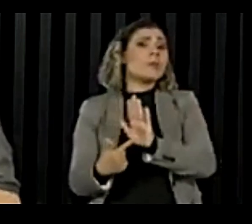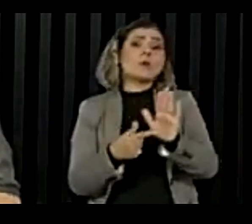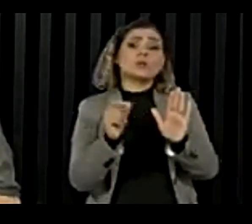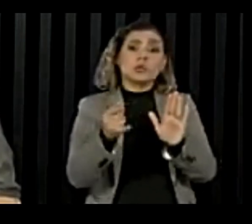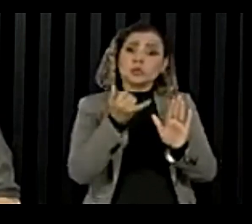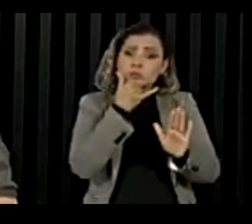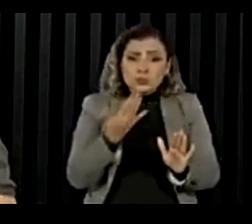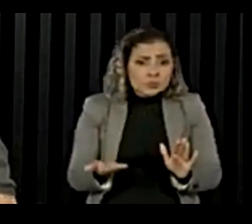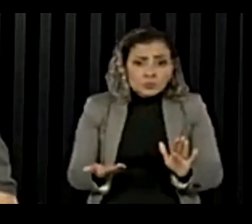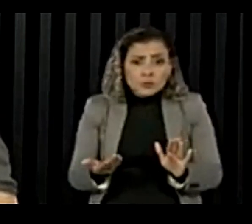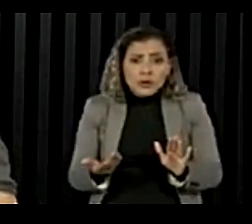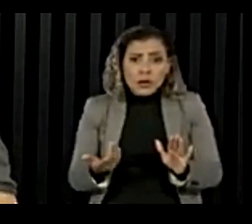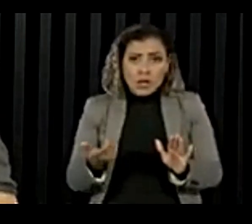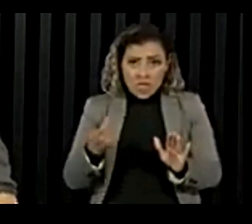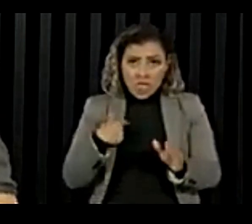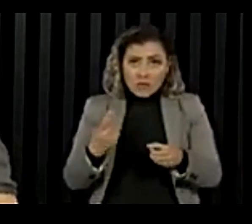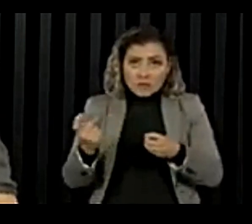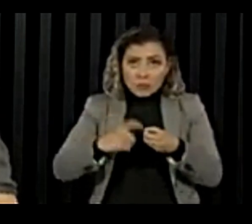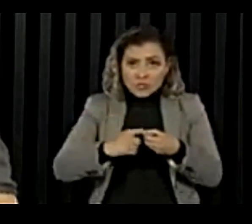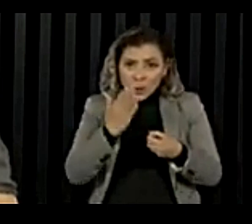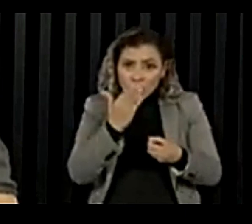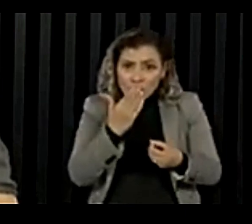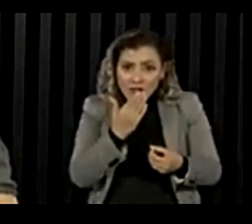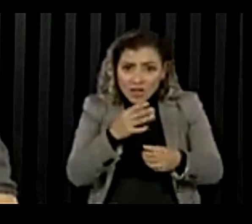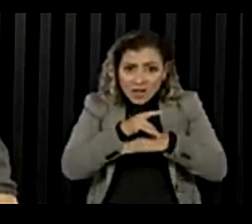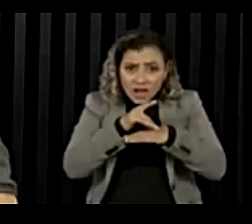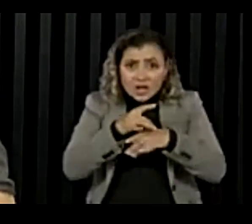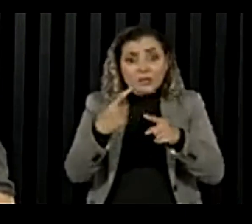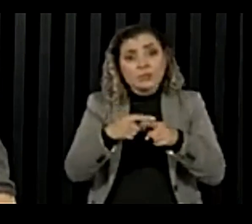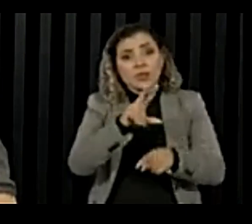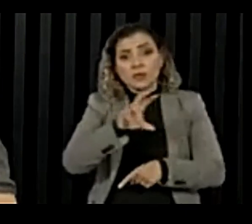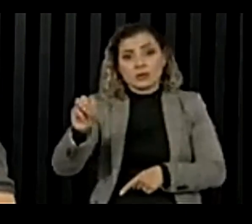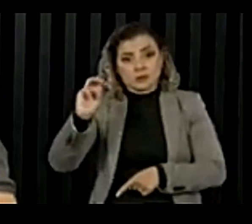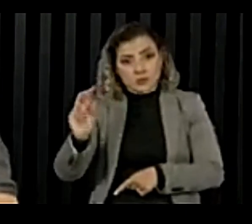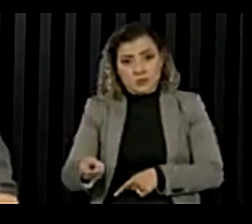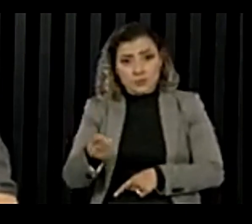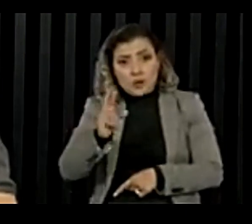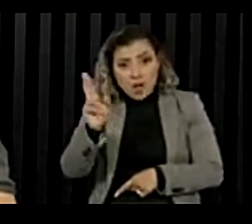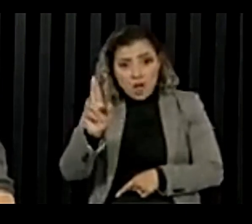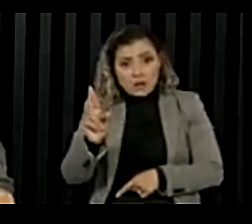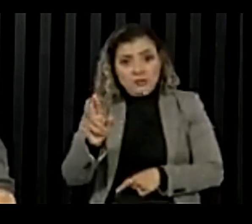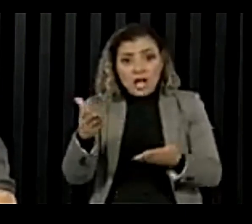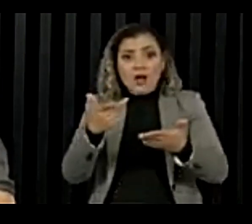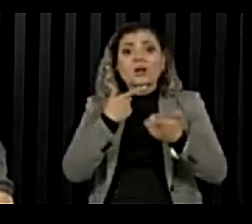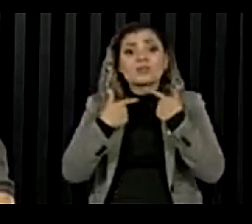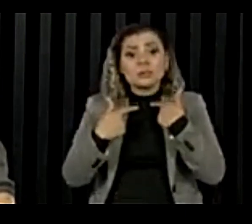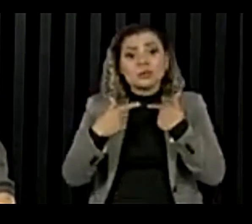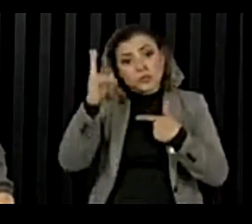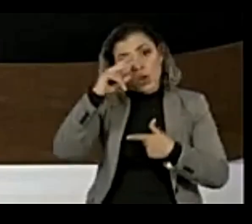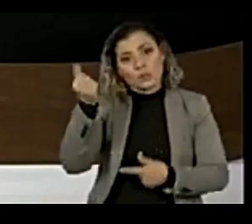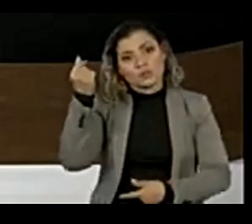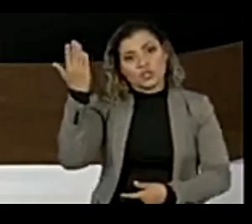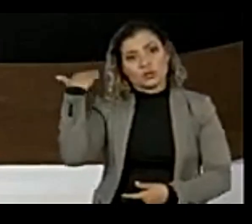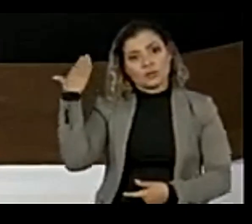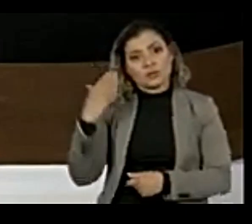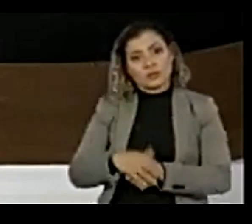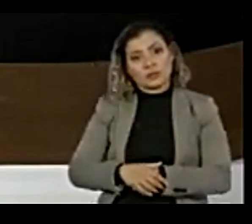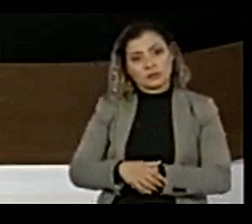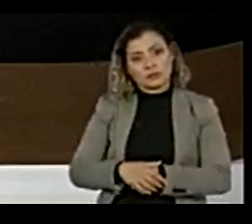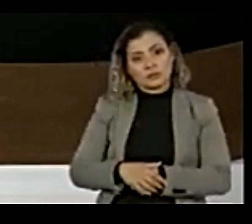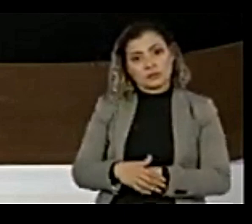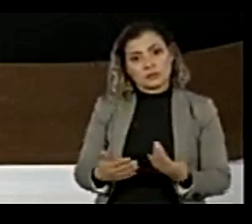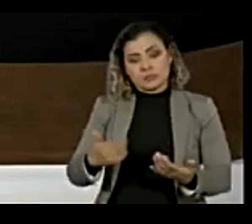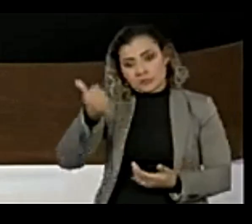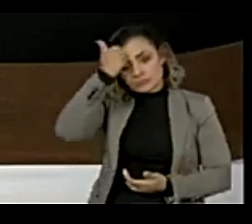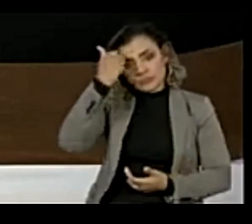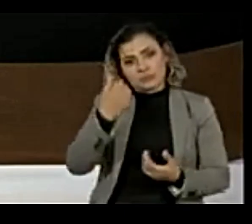tinha condição de eu voltar a comer carne depois de ter perdido quase R$500 mil, porque toda vez que dá vontade de comer um bifinho agora, agora eu lembro desse dinheiro. Felipe, eu vou